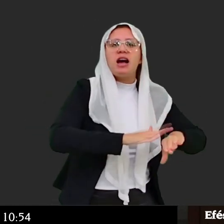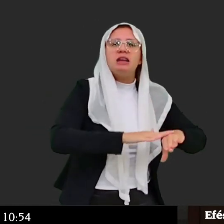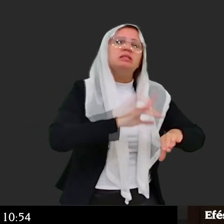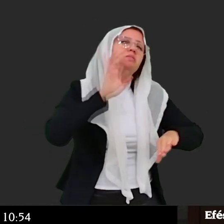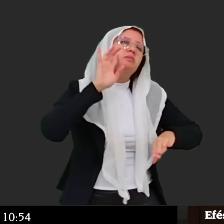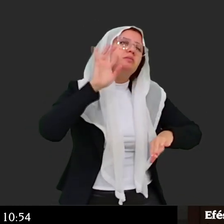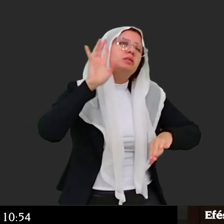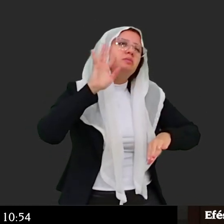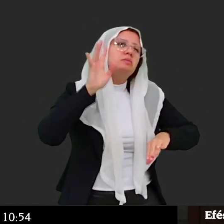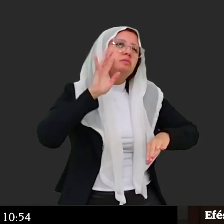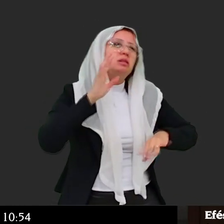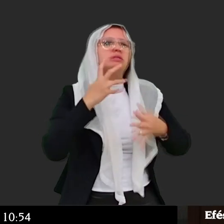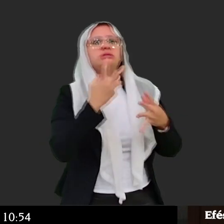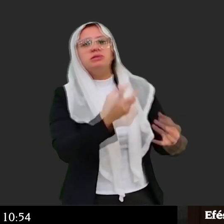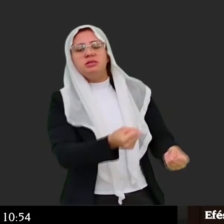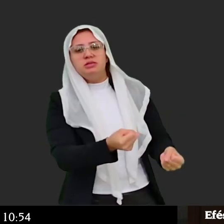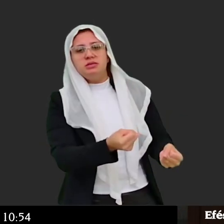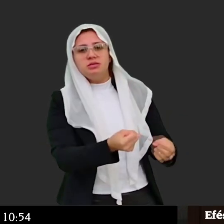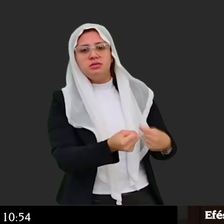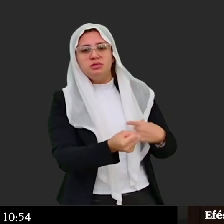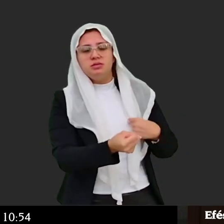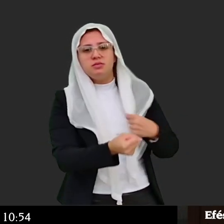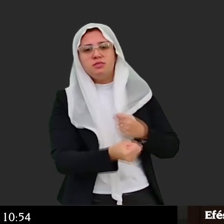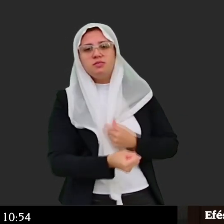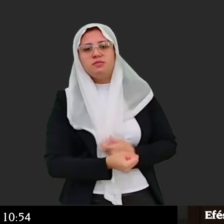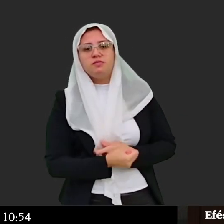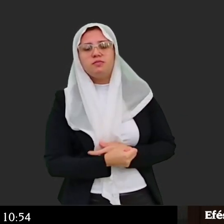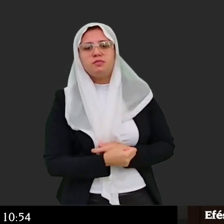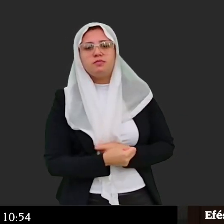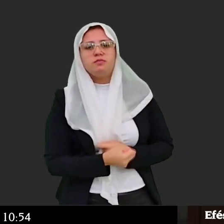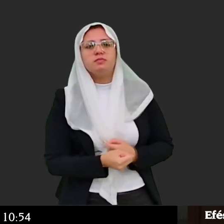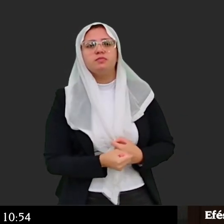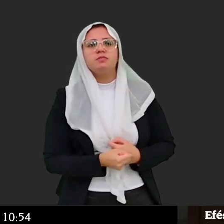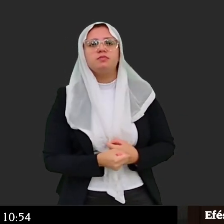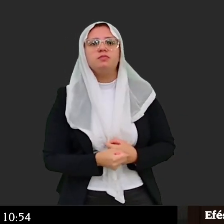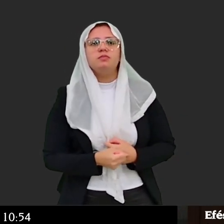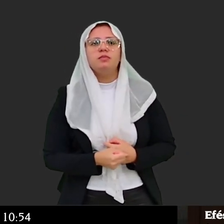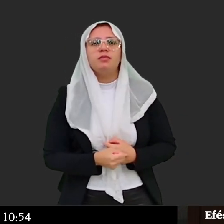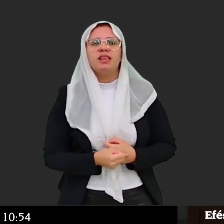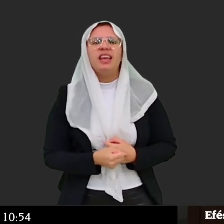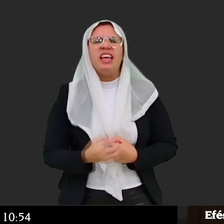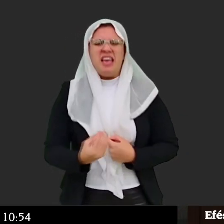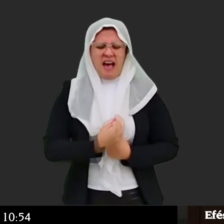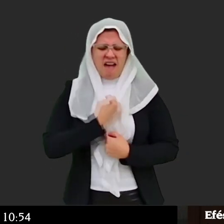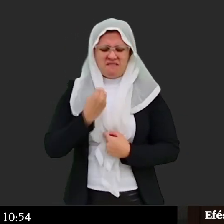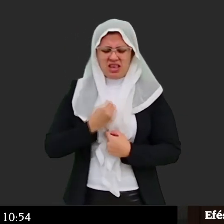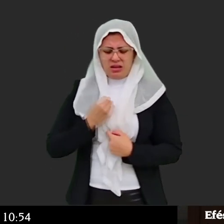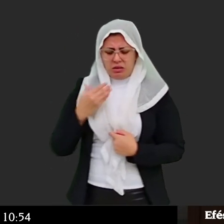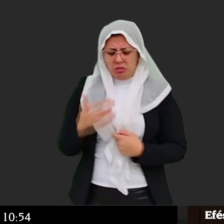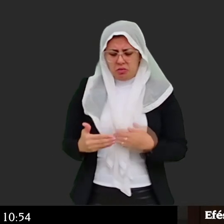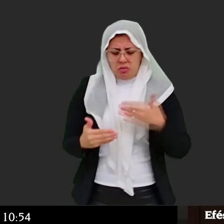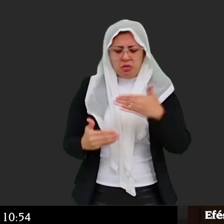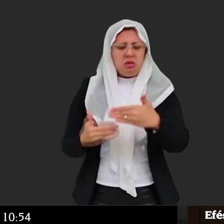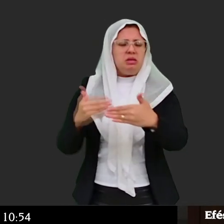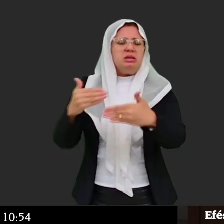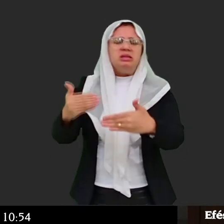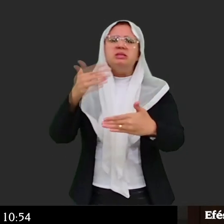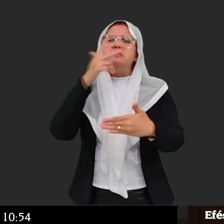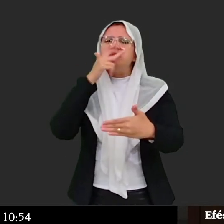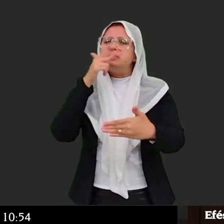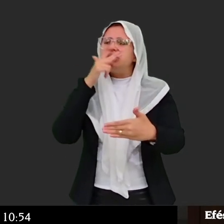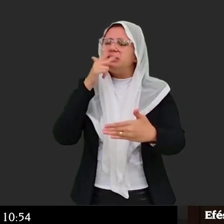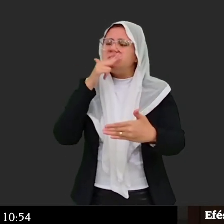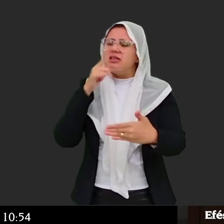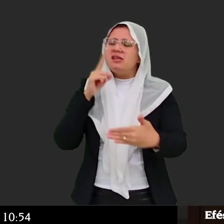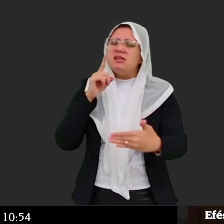pensamentos, contaminando e deixando o seu viver impuro. Mas vós não